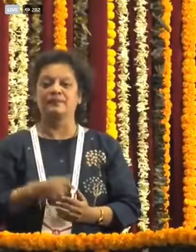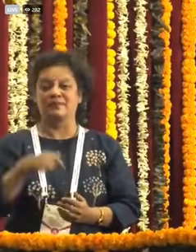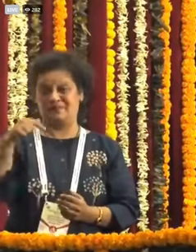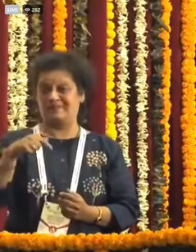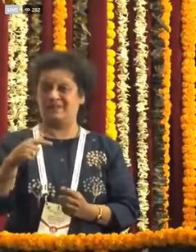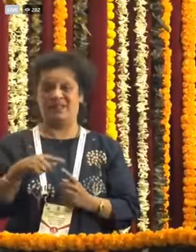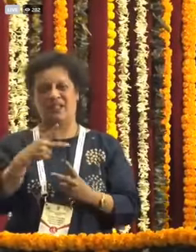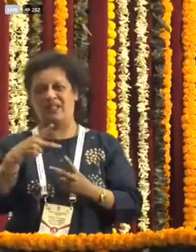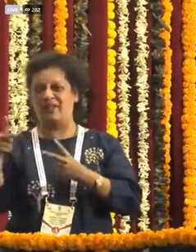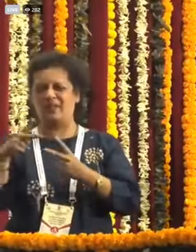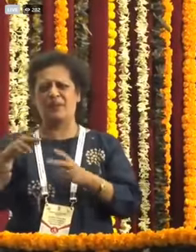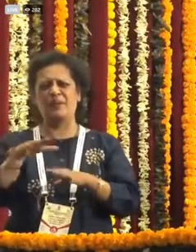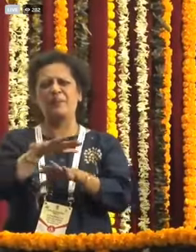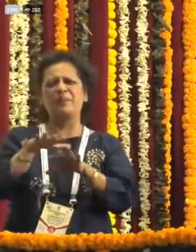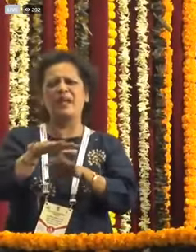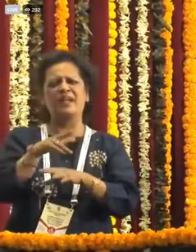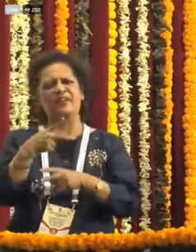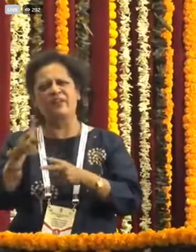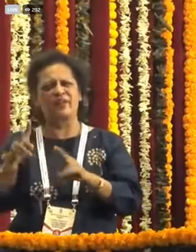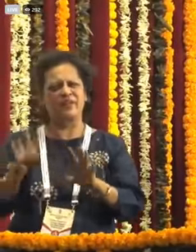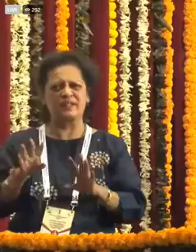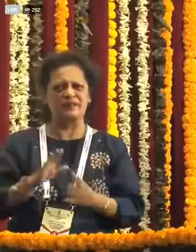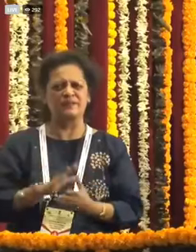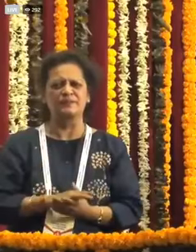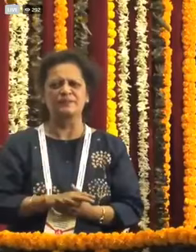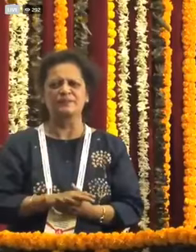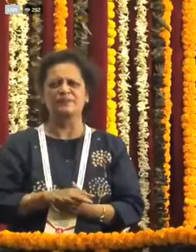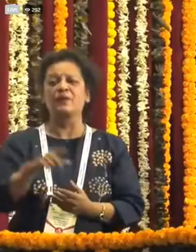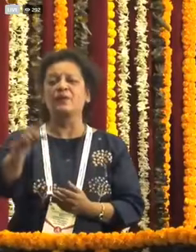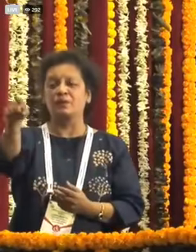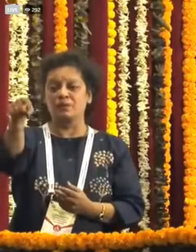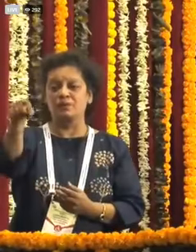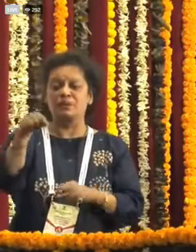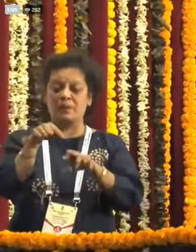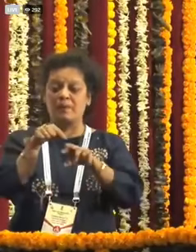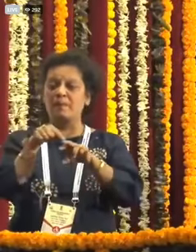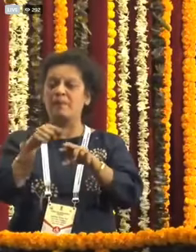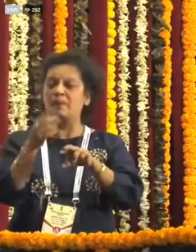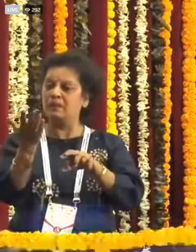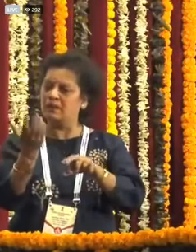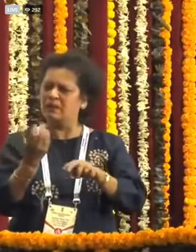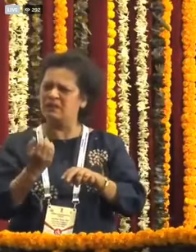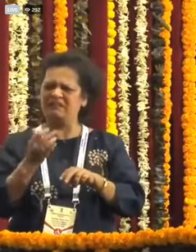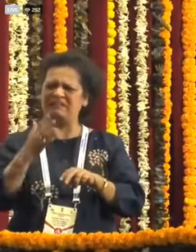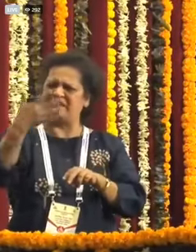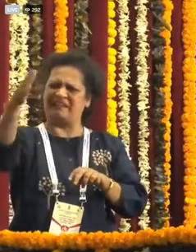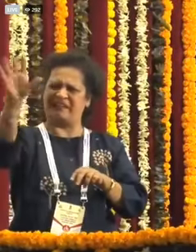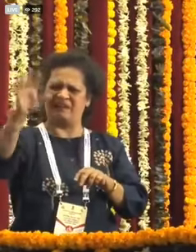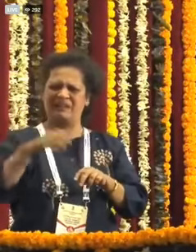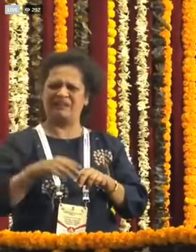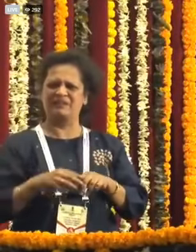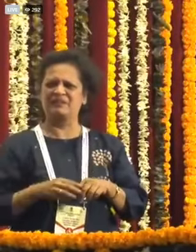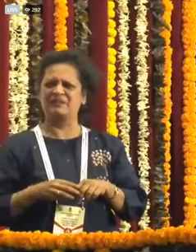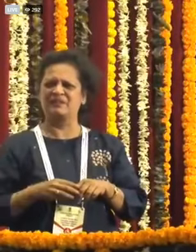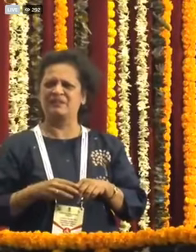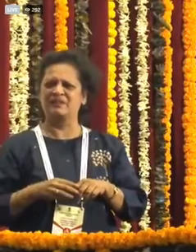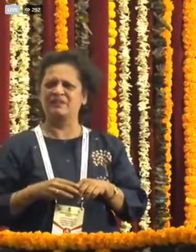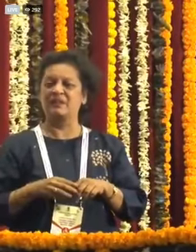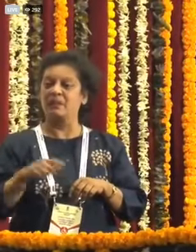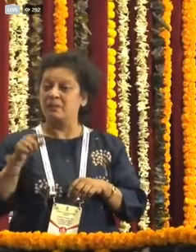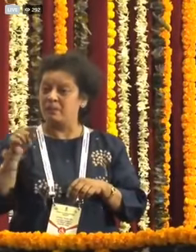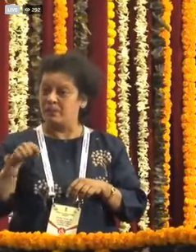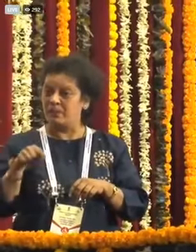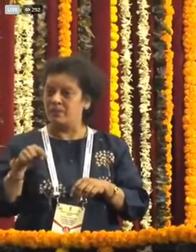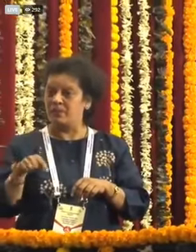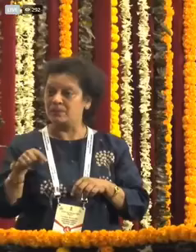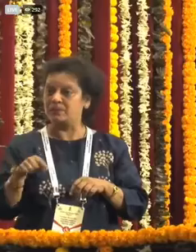आतापर्यंत कुठलंही धोरण ठरवताना दिव्यांगांचं मत विचारात घेण्याची आवश्यकता नव्हती, घेतलं जात नव्हतं,